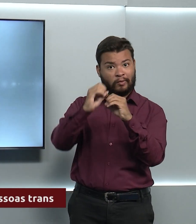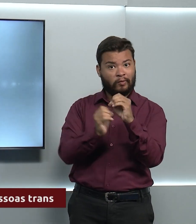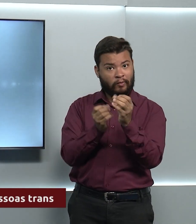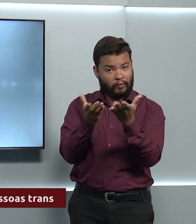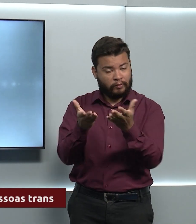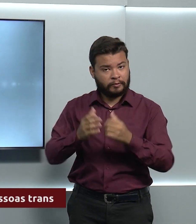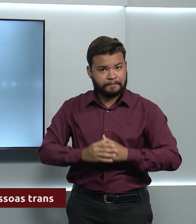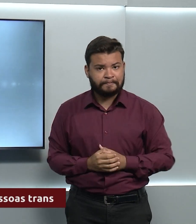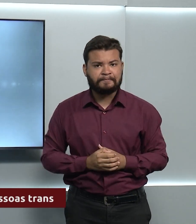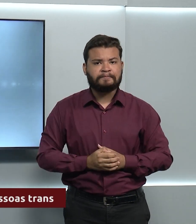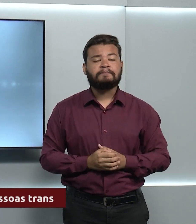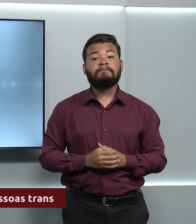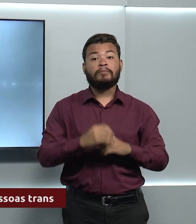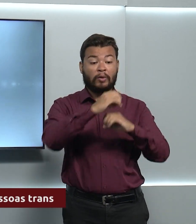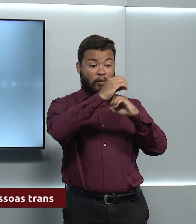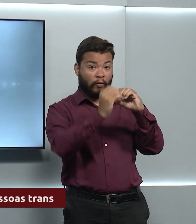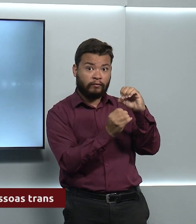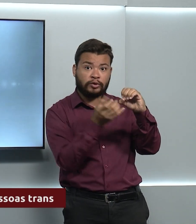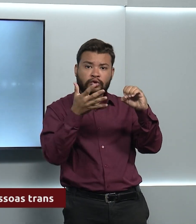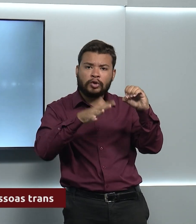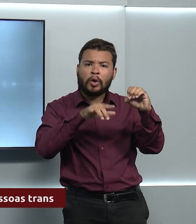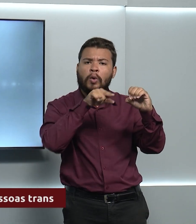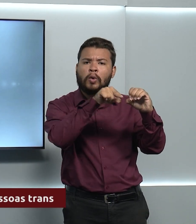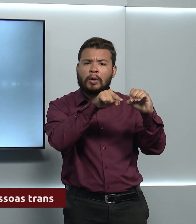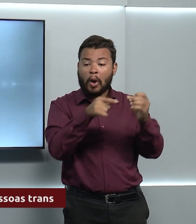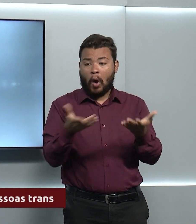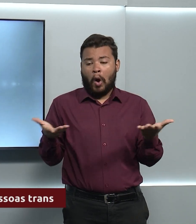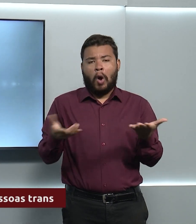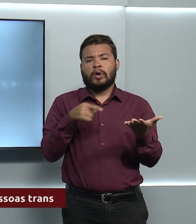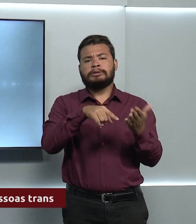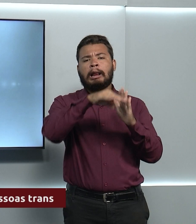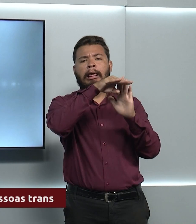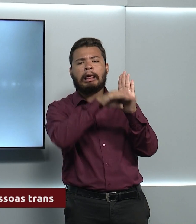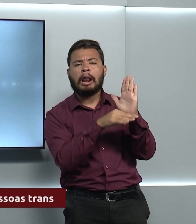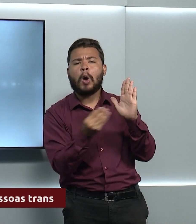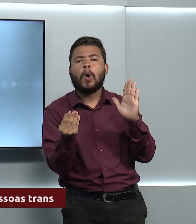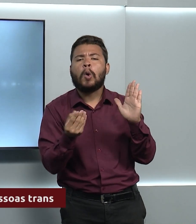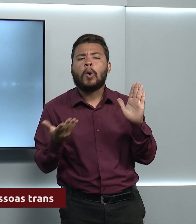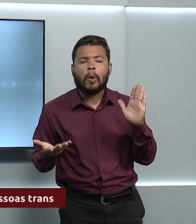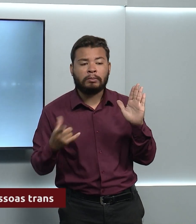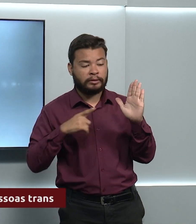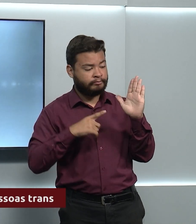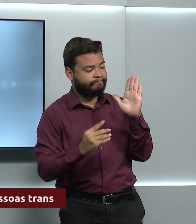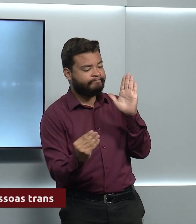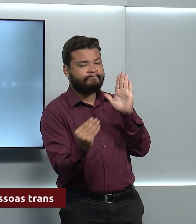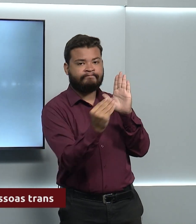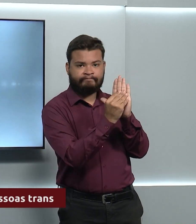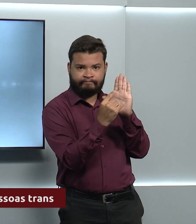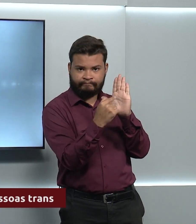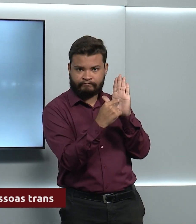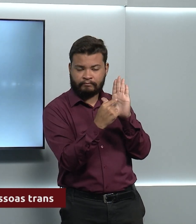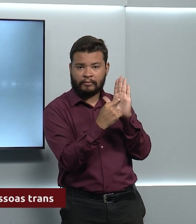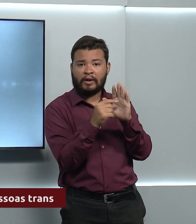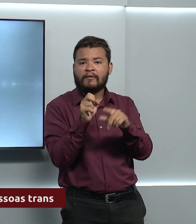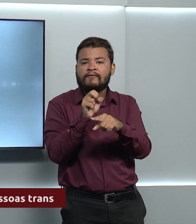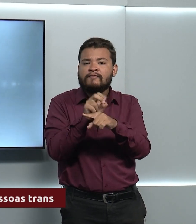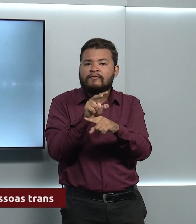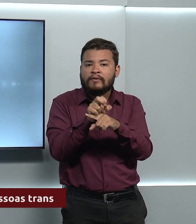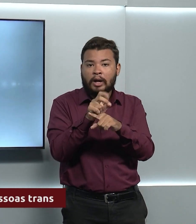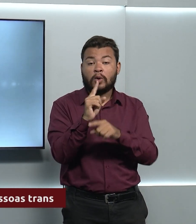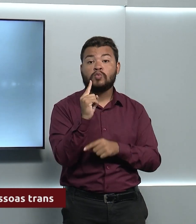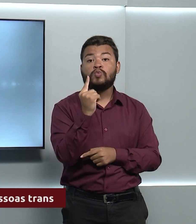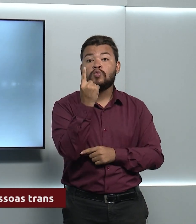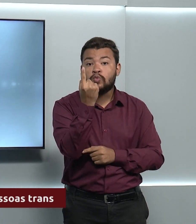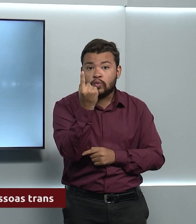Goiás. O FG Inclui, no formato que está hoje, ele prevê a reserva de uma